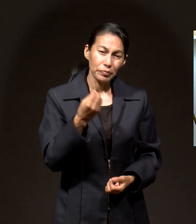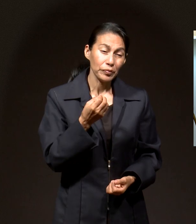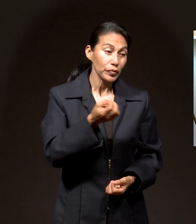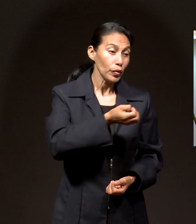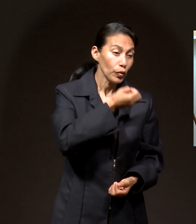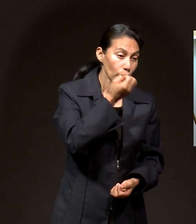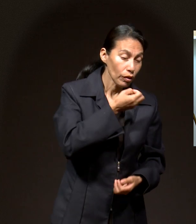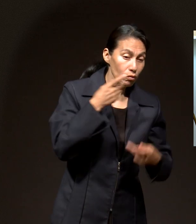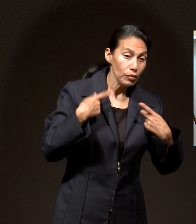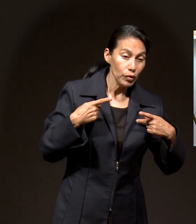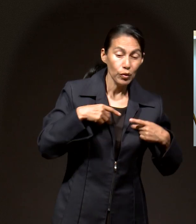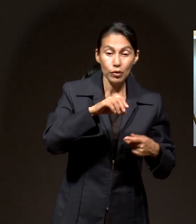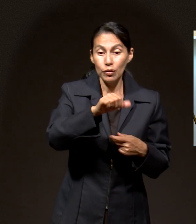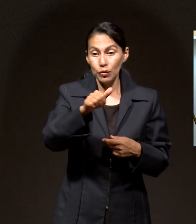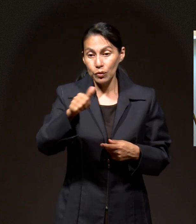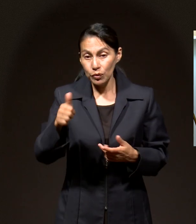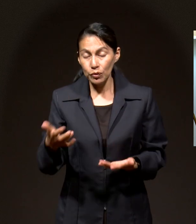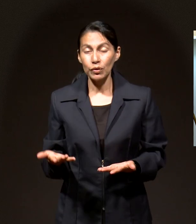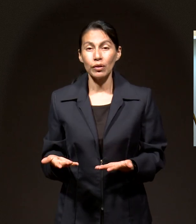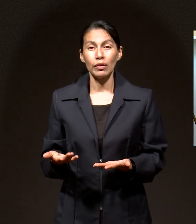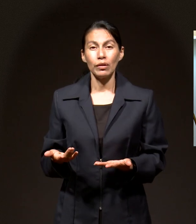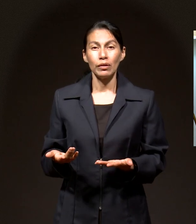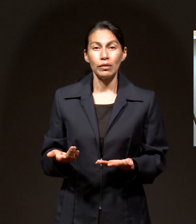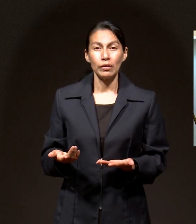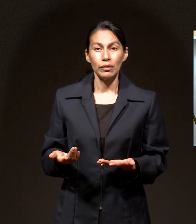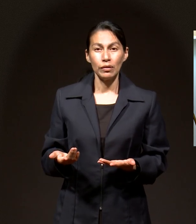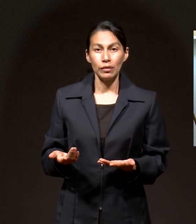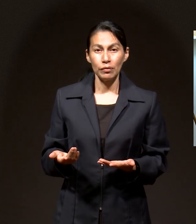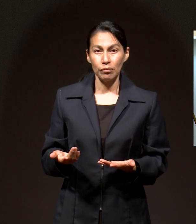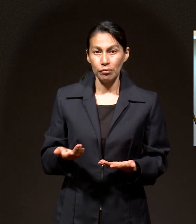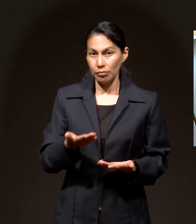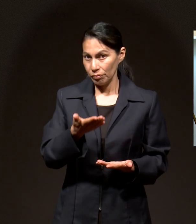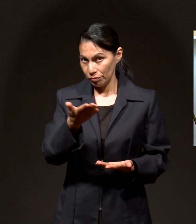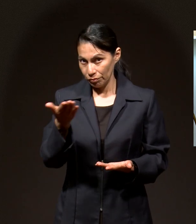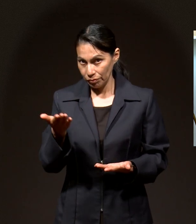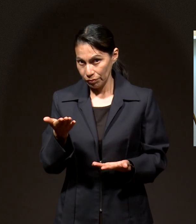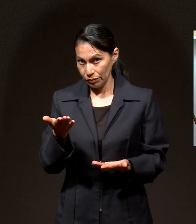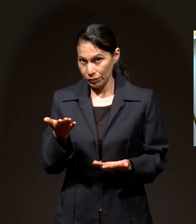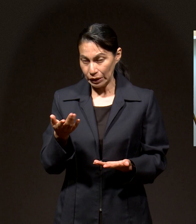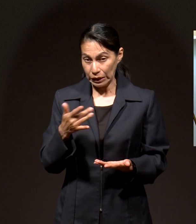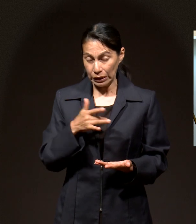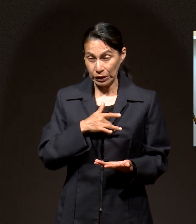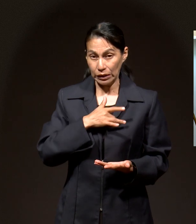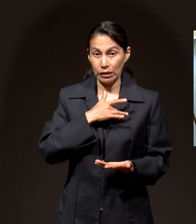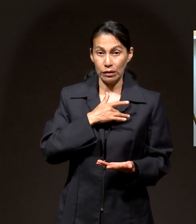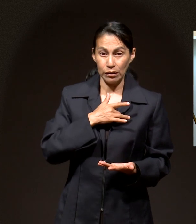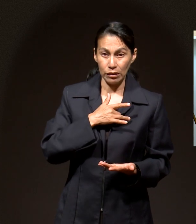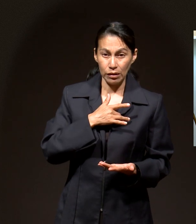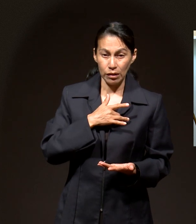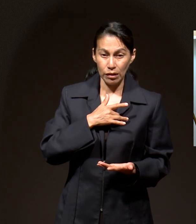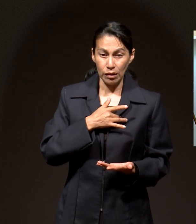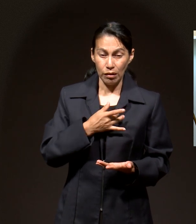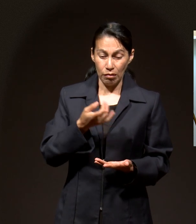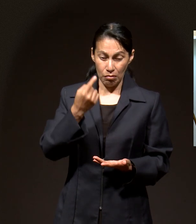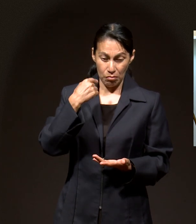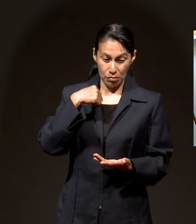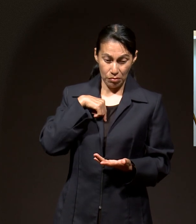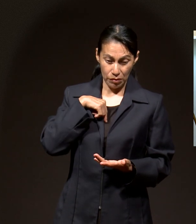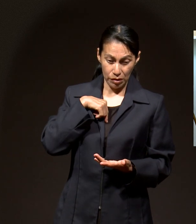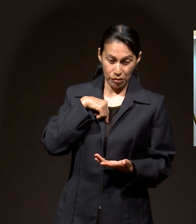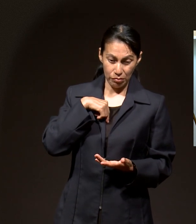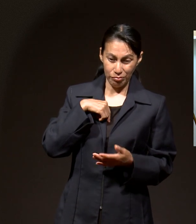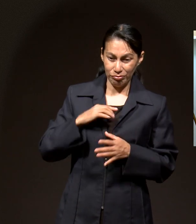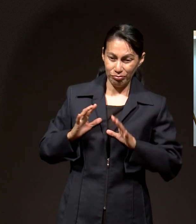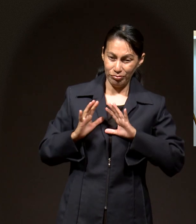creo que el orar por otras personas te pone en una actitud